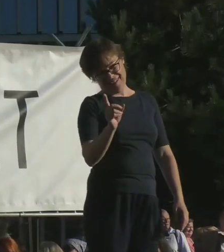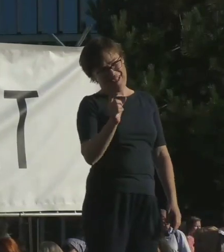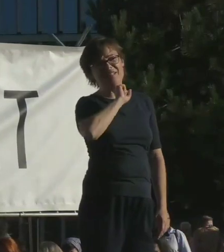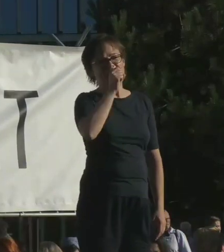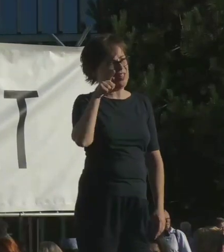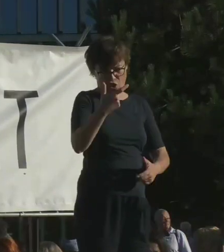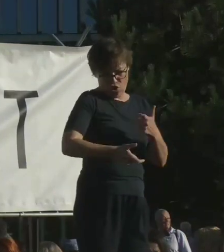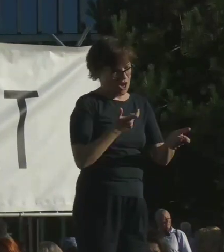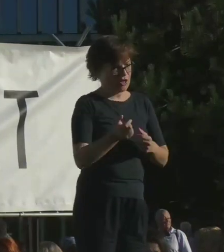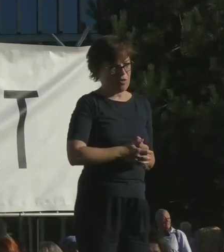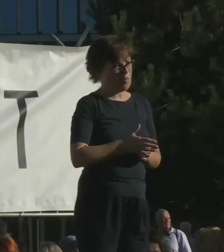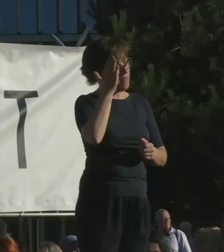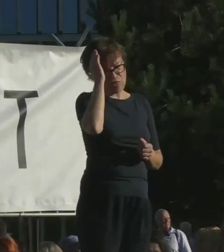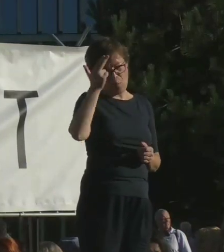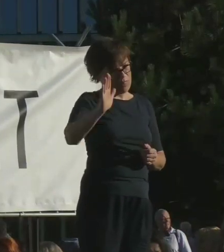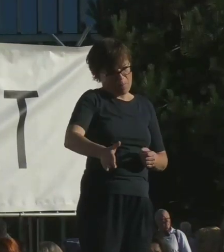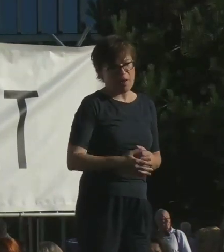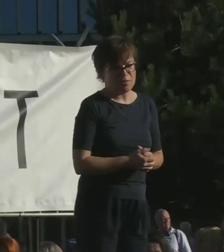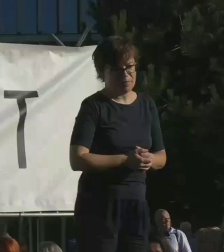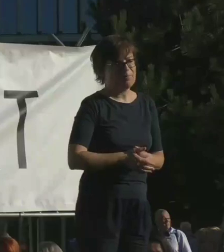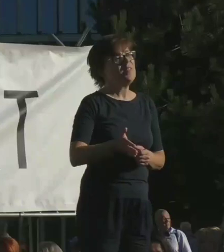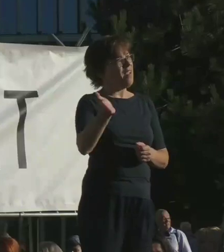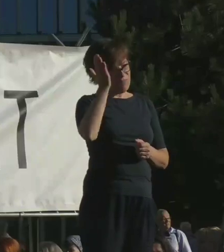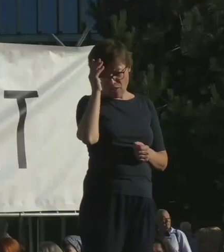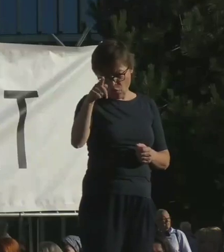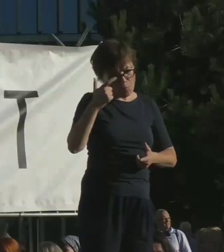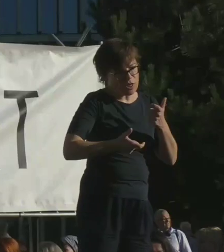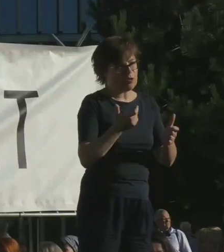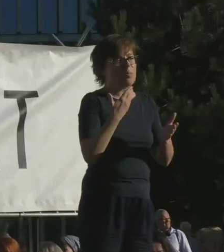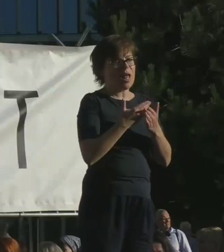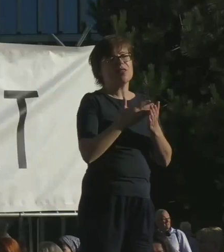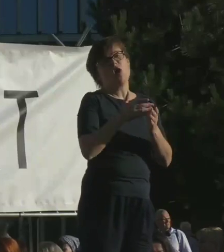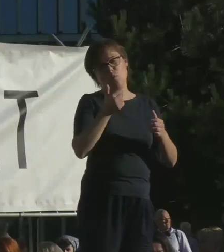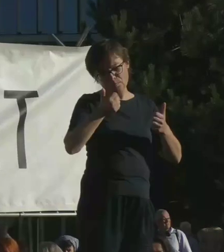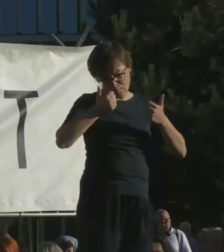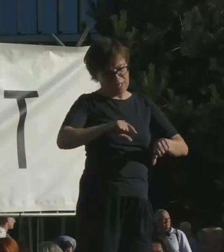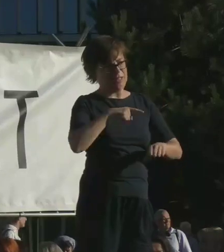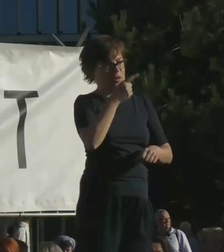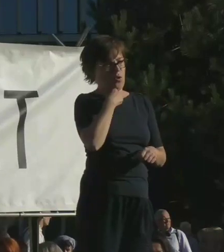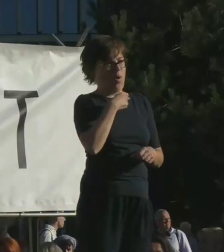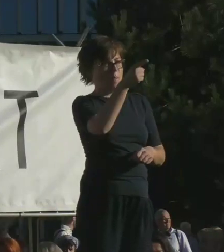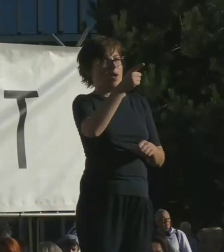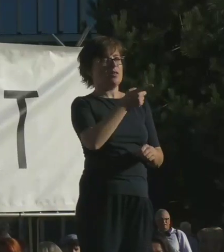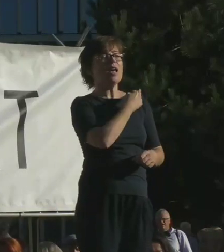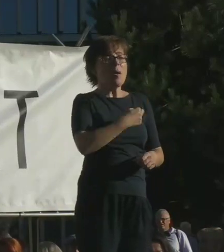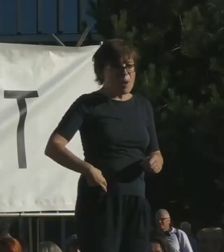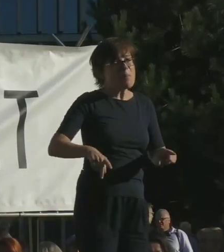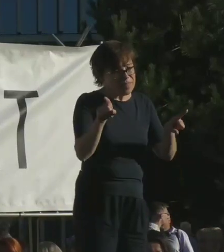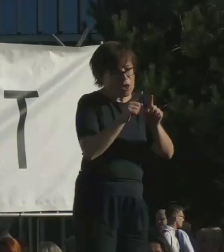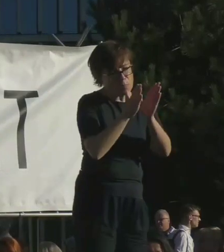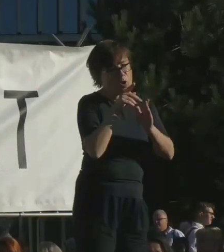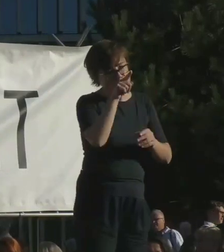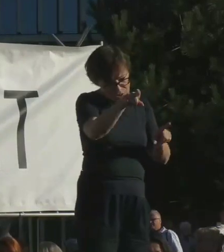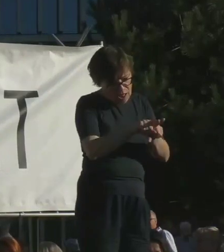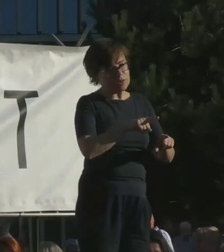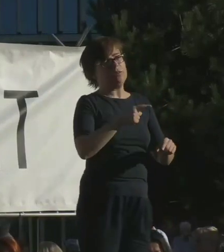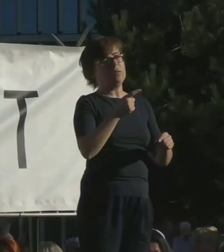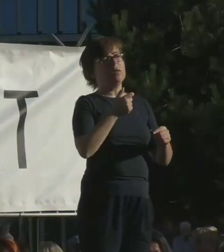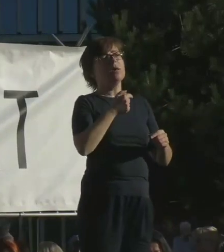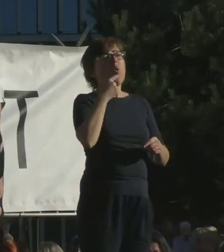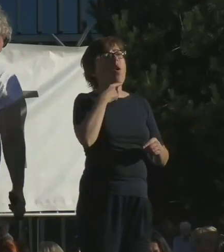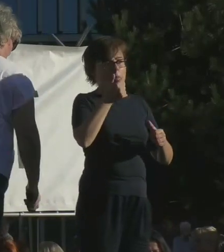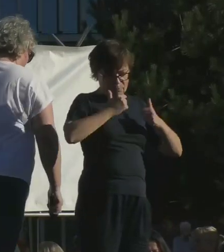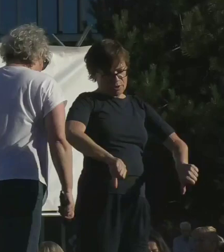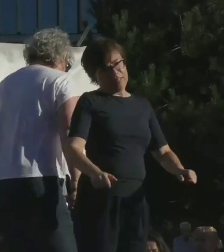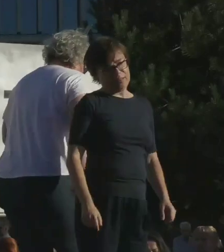mnie. Wiadomo, że tak nie będzie. Wiadomo, że tak nie będzie, więc przestańcie kłamać, premierze. Ja też bym proponowała, żeby pan przestał. Dziękuję bardzo.